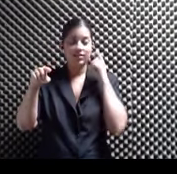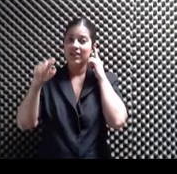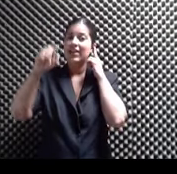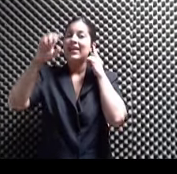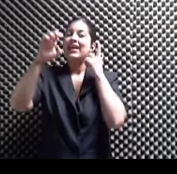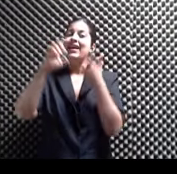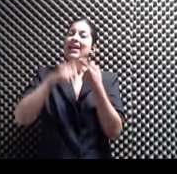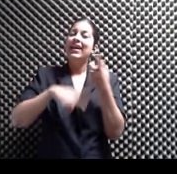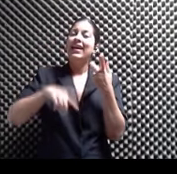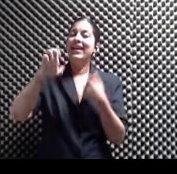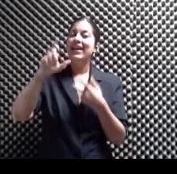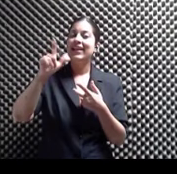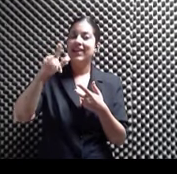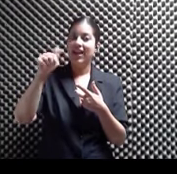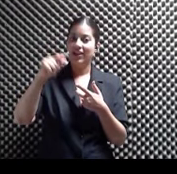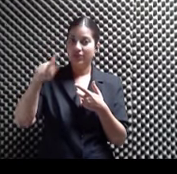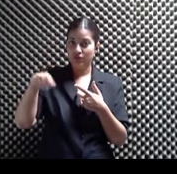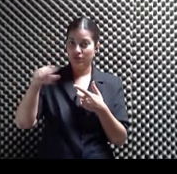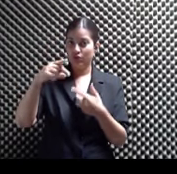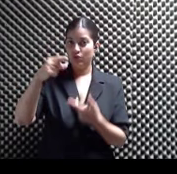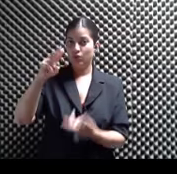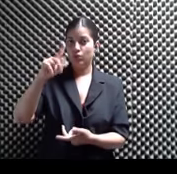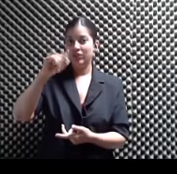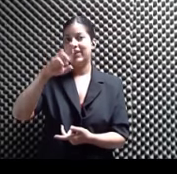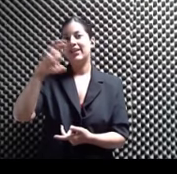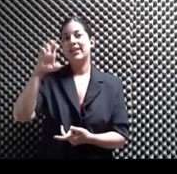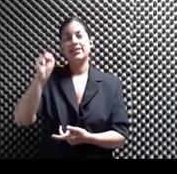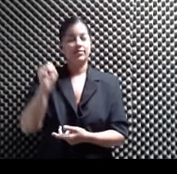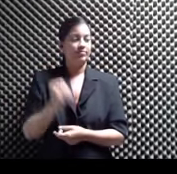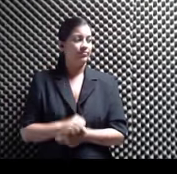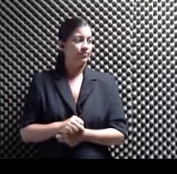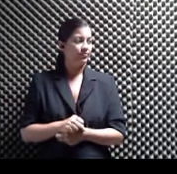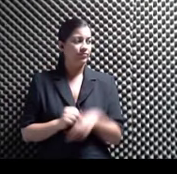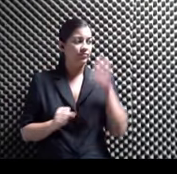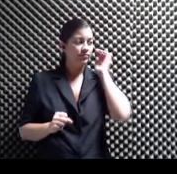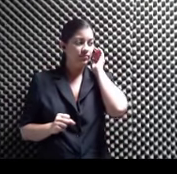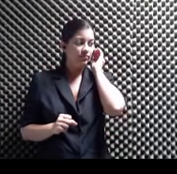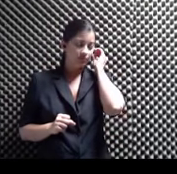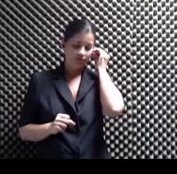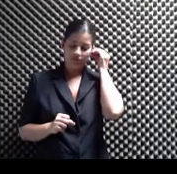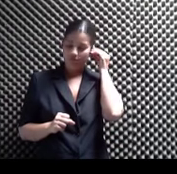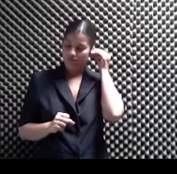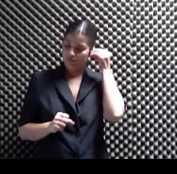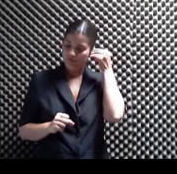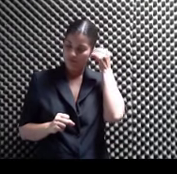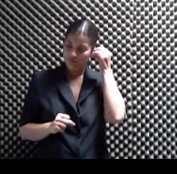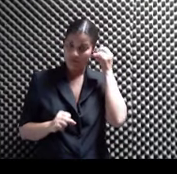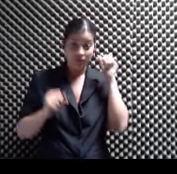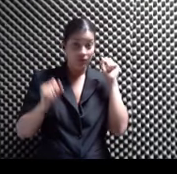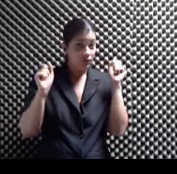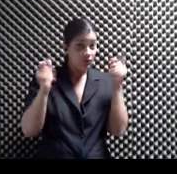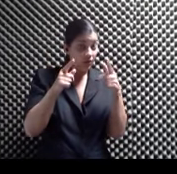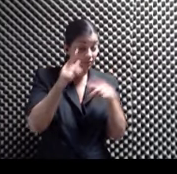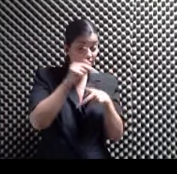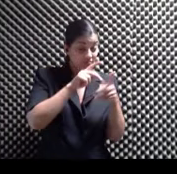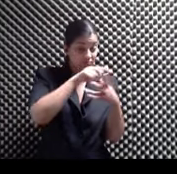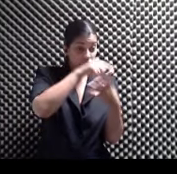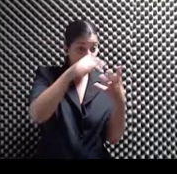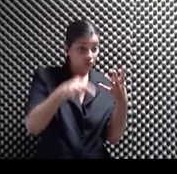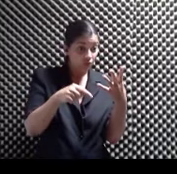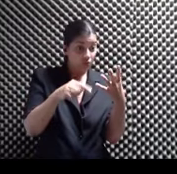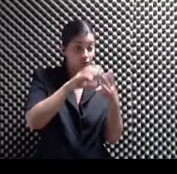posiblemente casi todos los que grabaron cuando estaban los cuatro. Y eso son